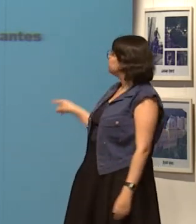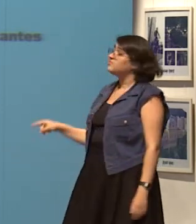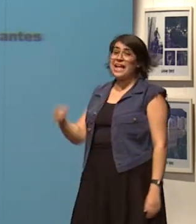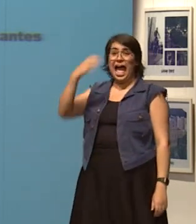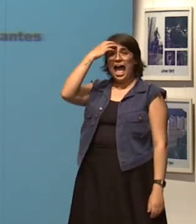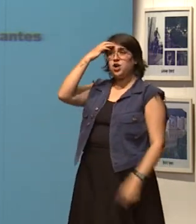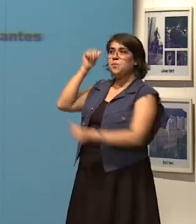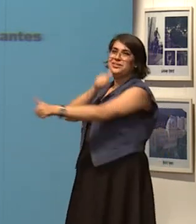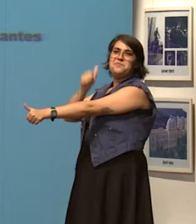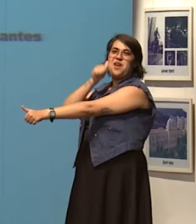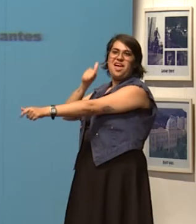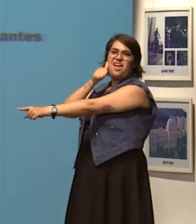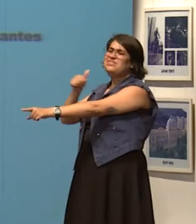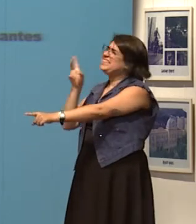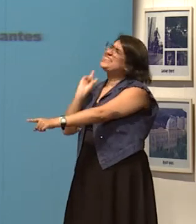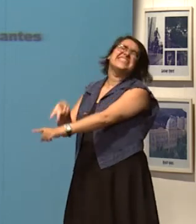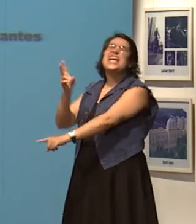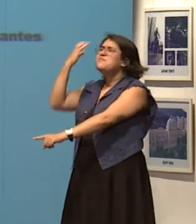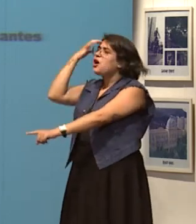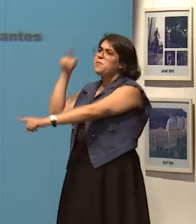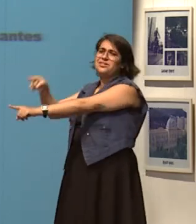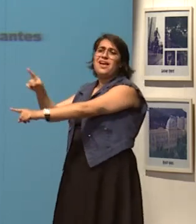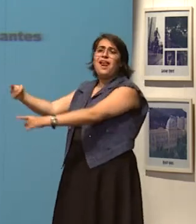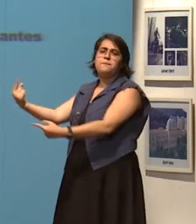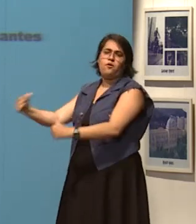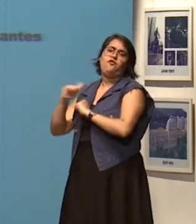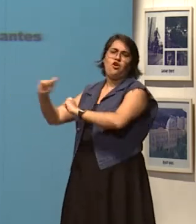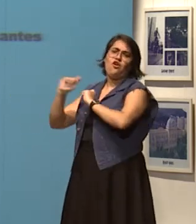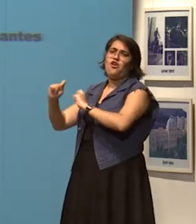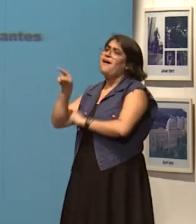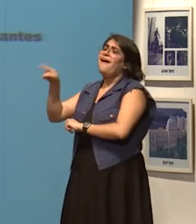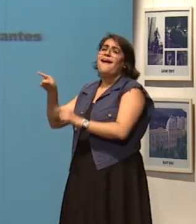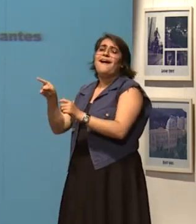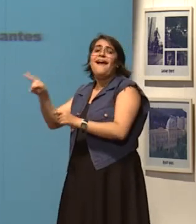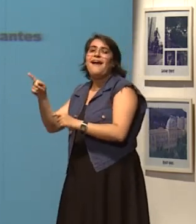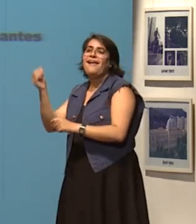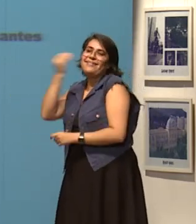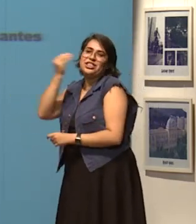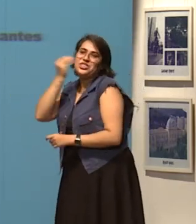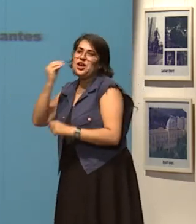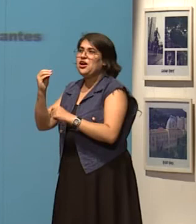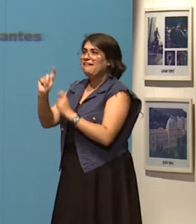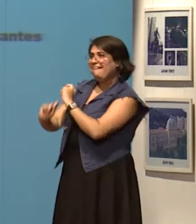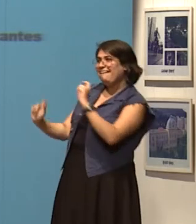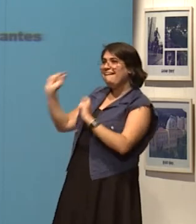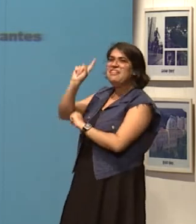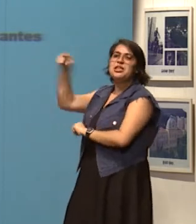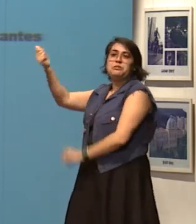Não é por causa disso. A culpa é dela, a culpa é sempre da vítima, porque ela estava me provocando e ela estava